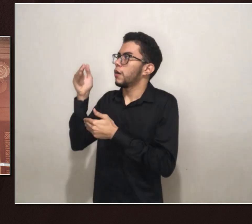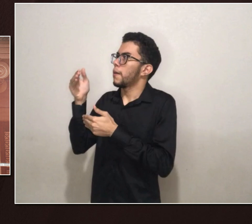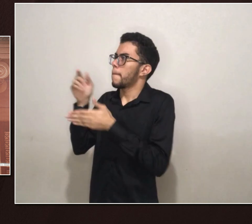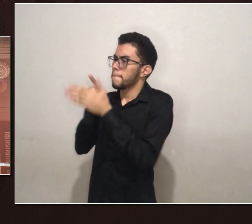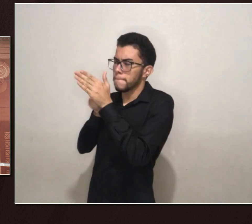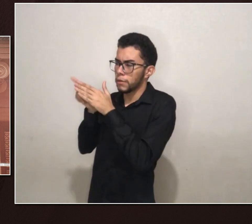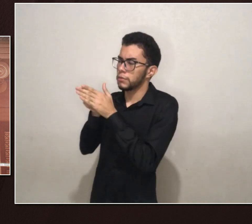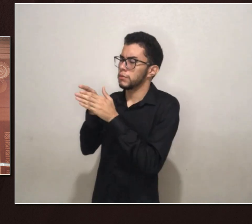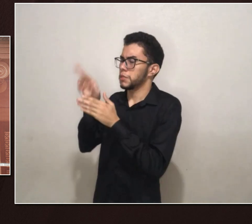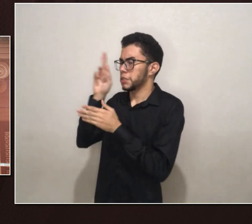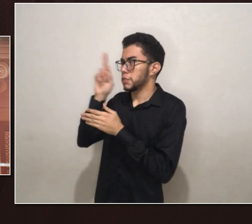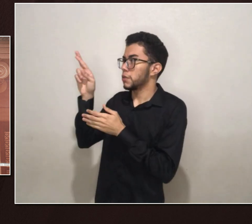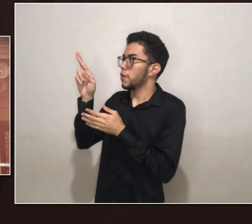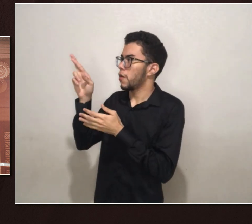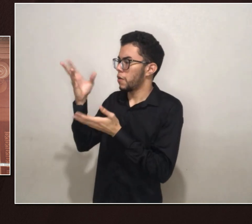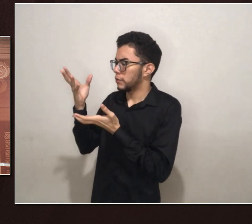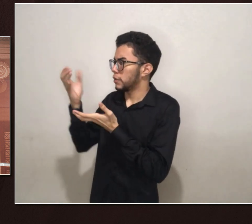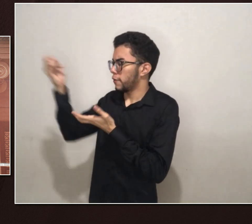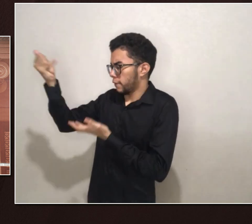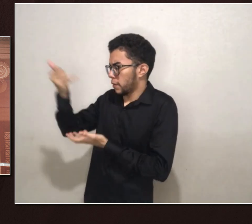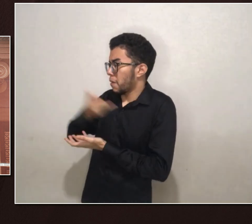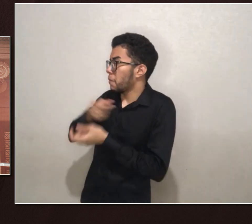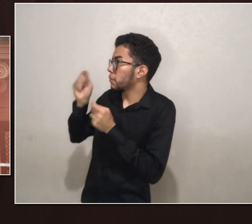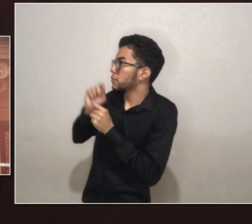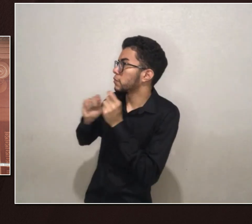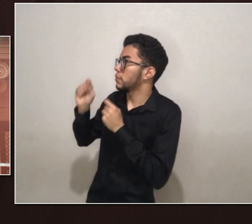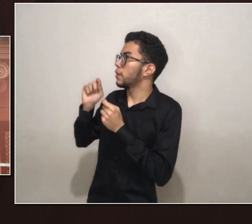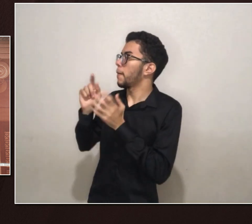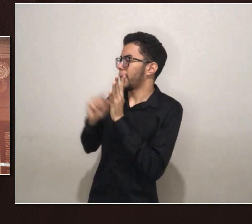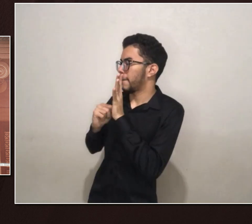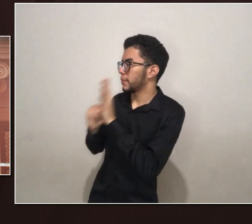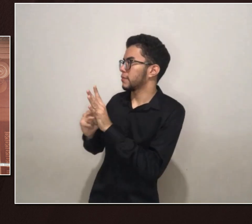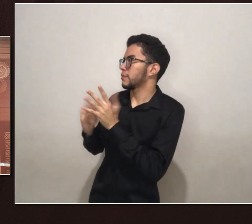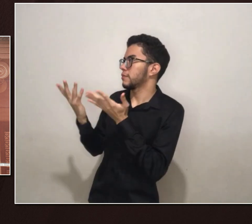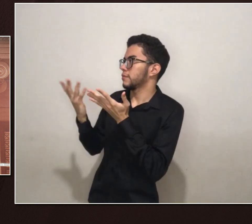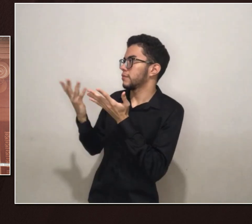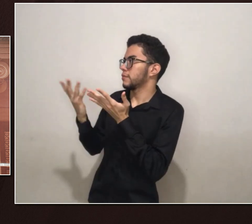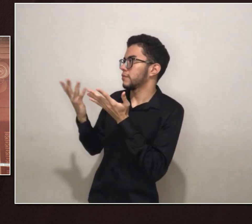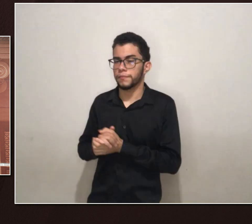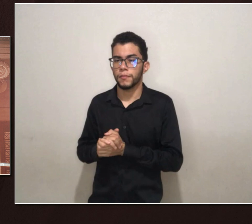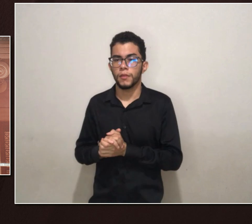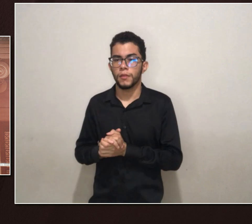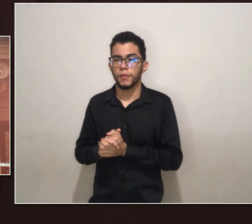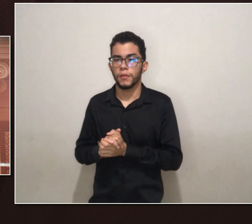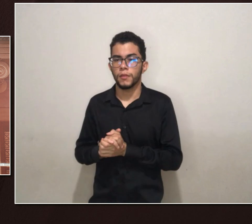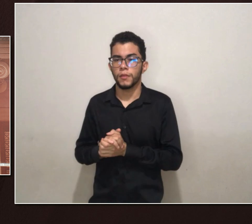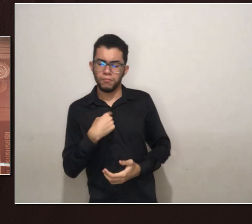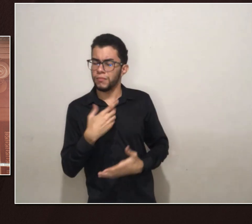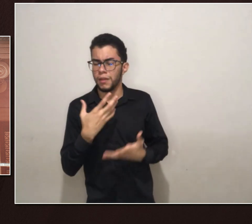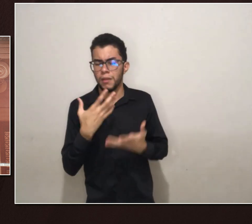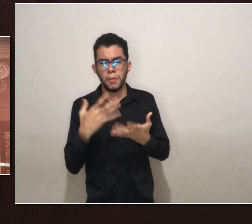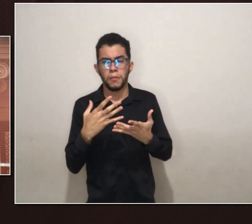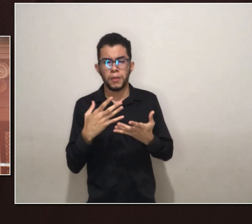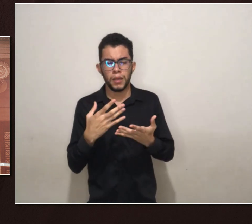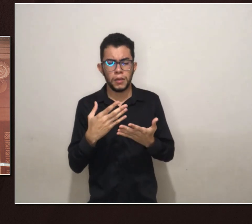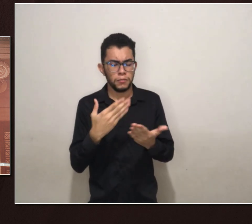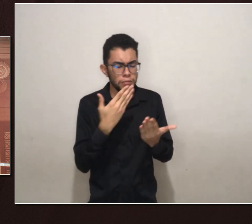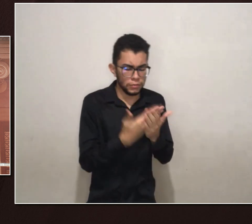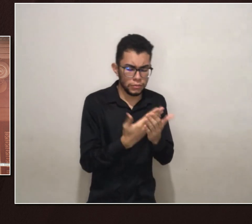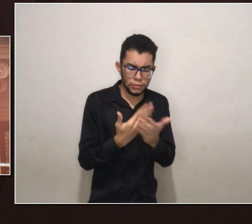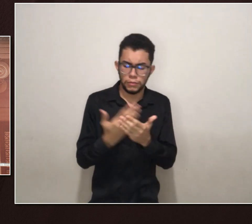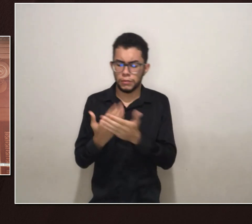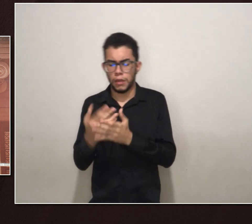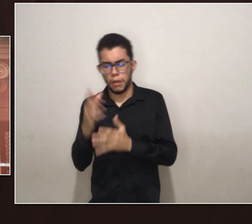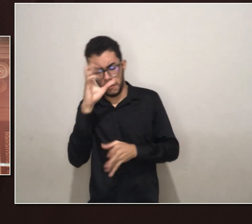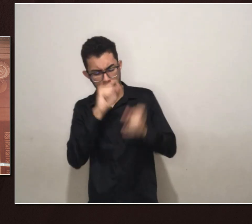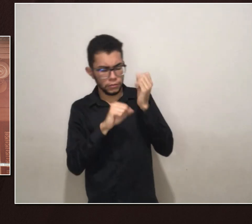irmãos, de fazer um estudo das sete igrejas de Apocalipse, não tenho a mínima intenção. A minha intenção é que o